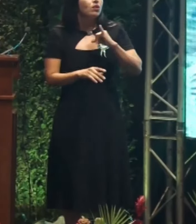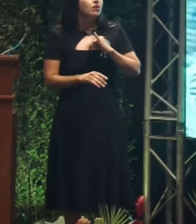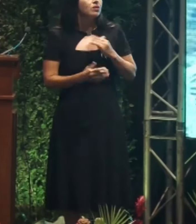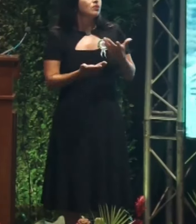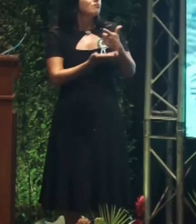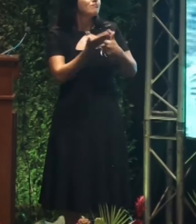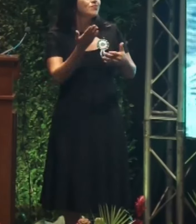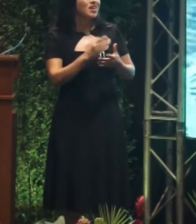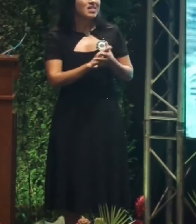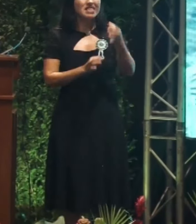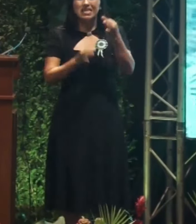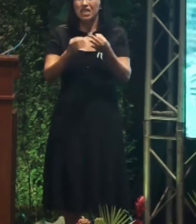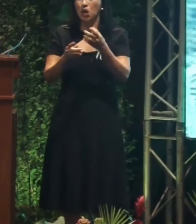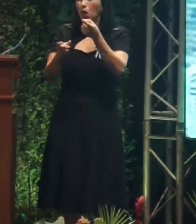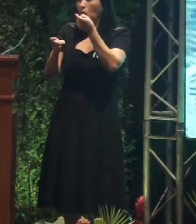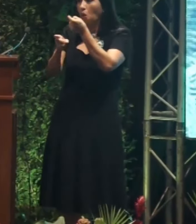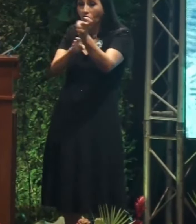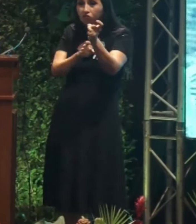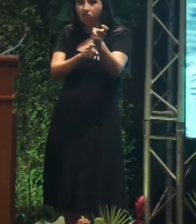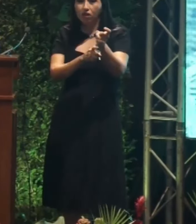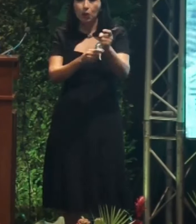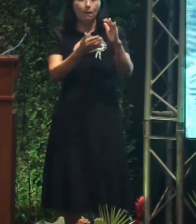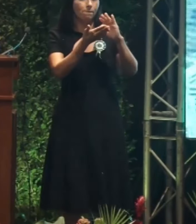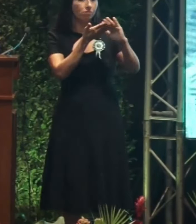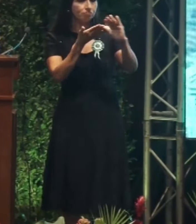decirle, si a alguien ofendí,